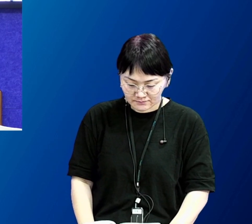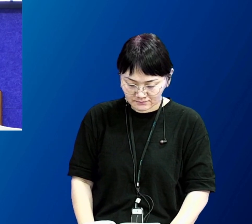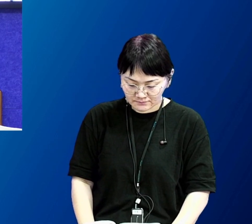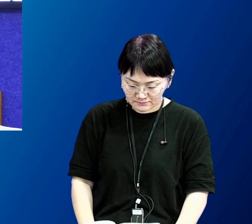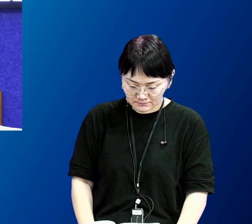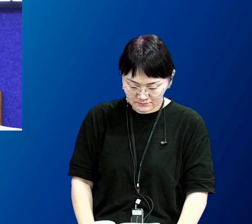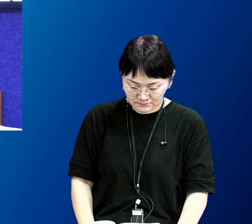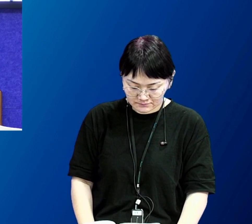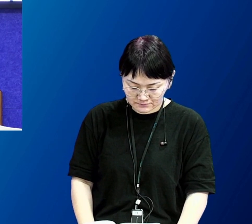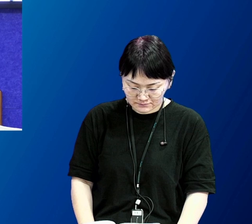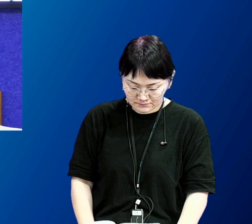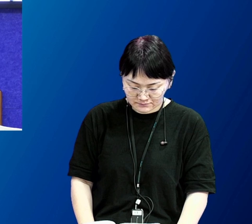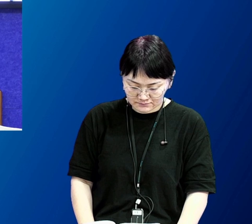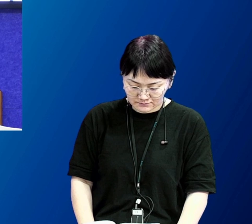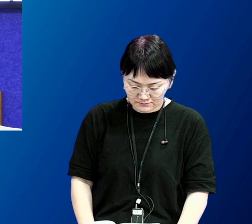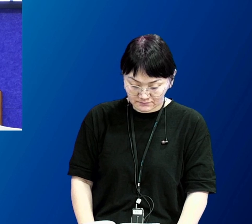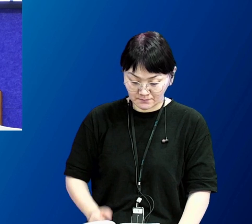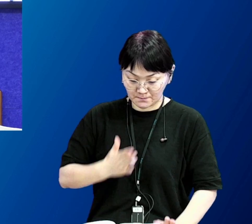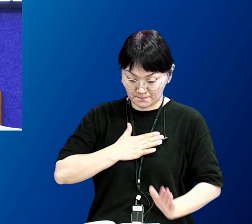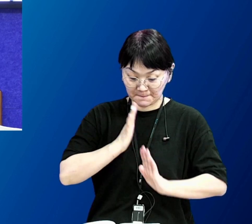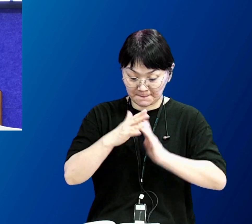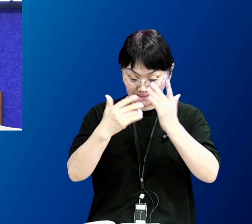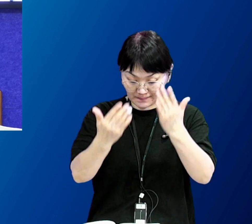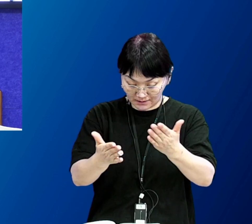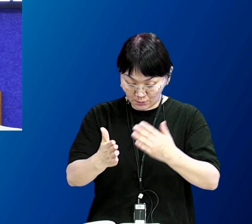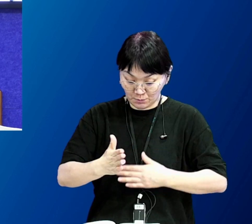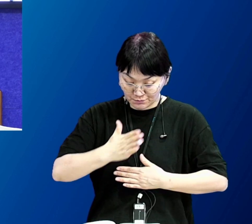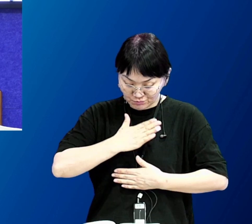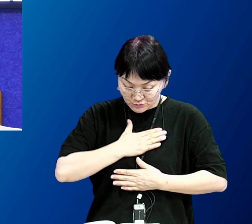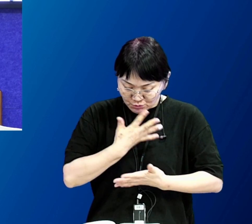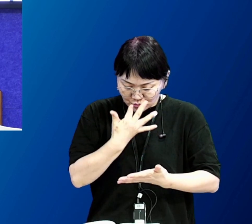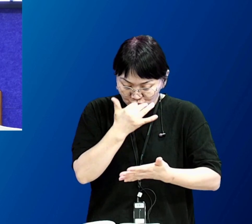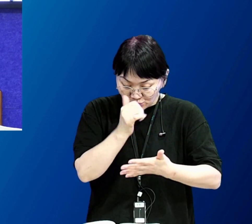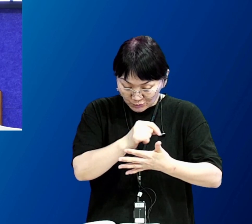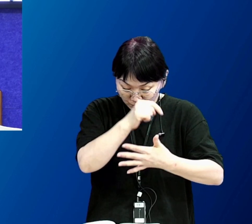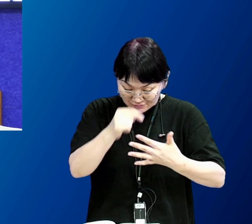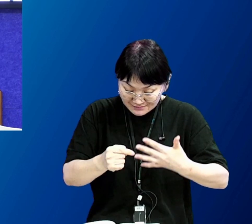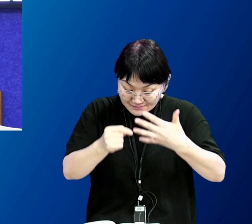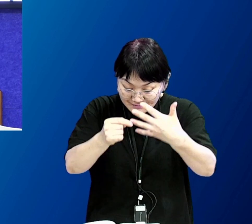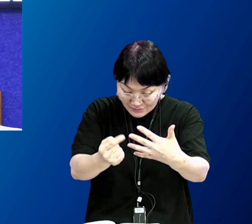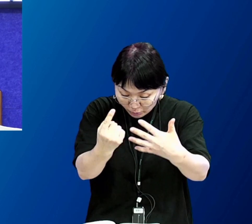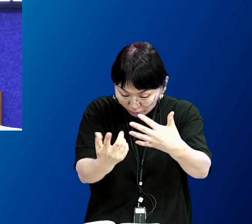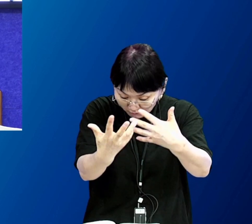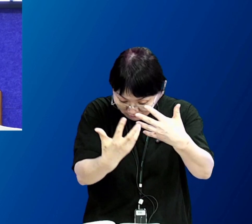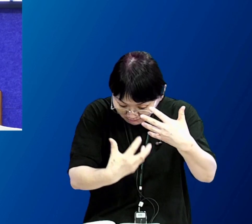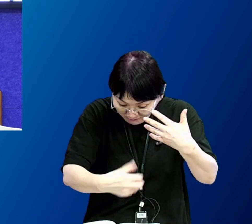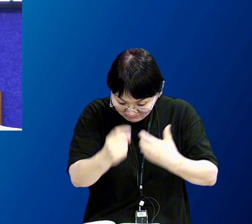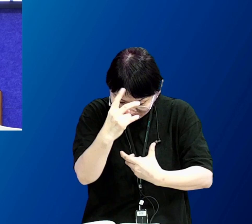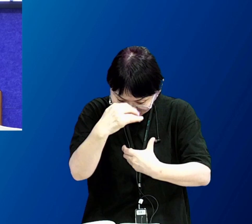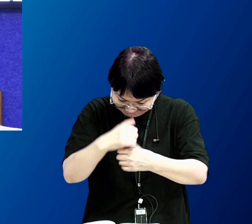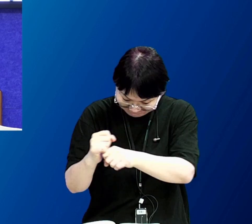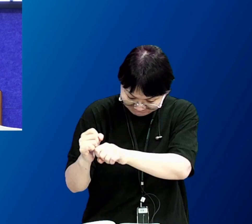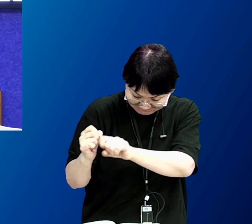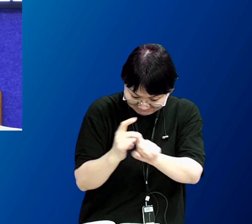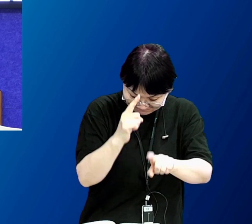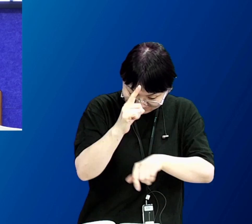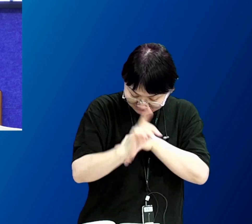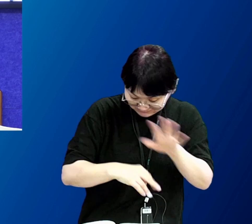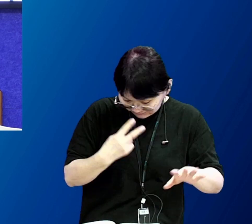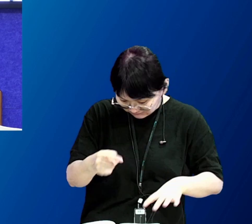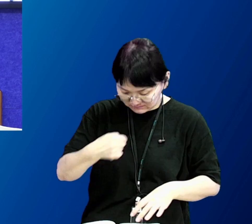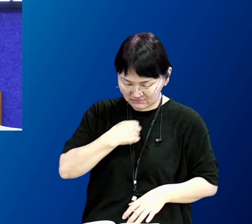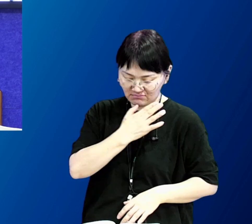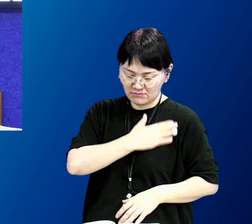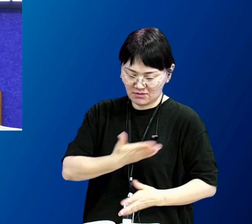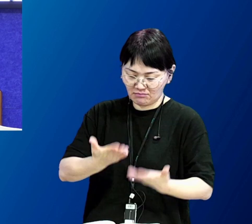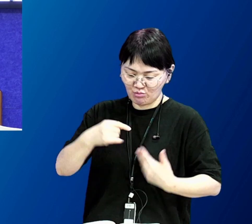За. Би бас уншиж өгье. Миний тушаалуудыг хүлээн авч сахигч намайг